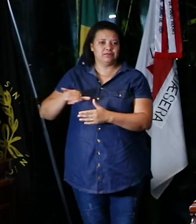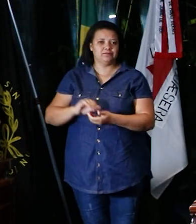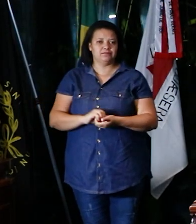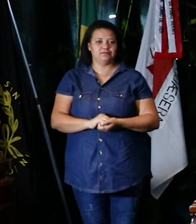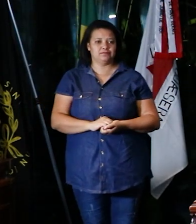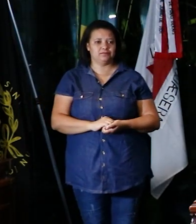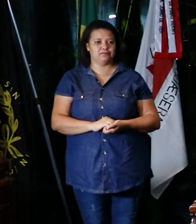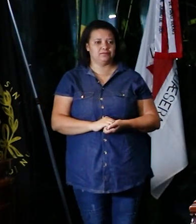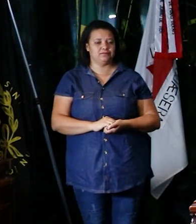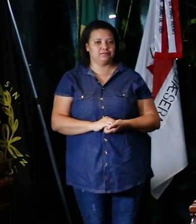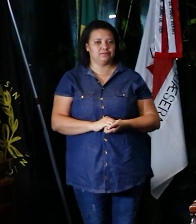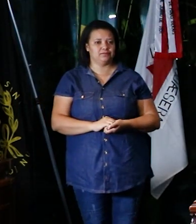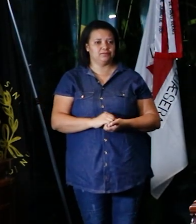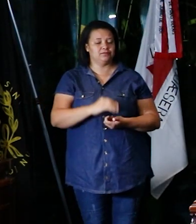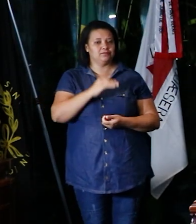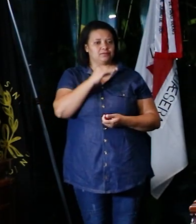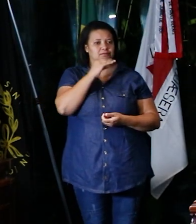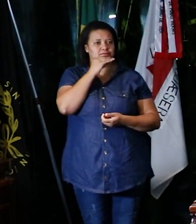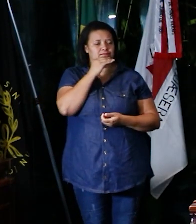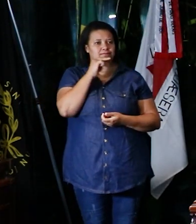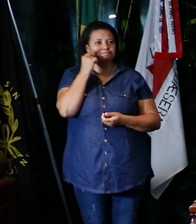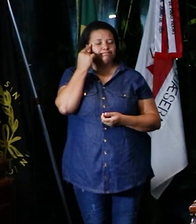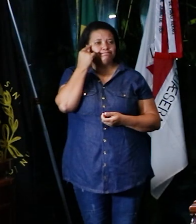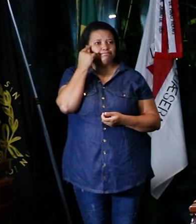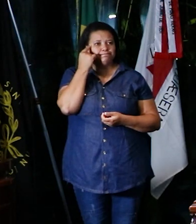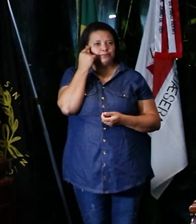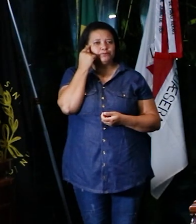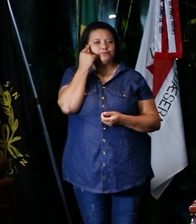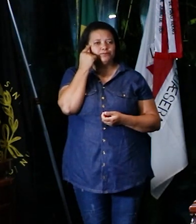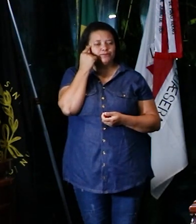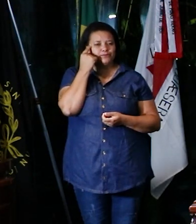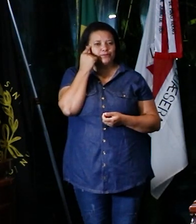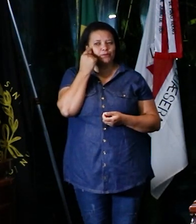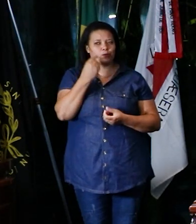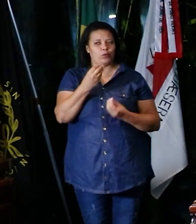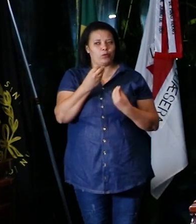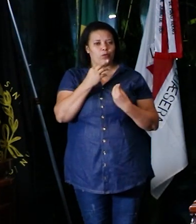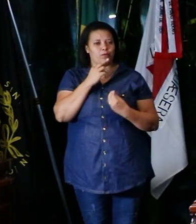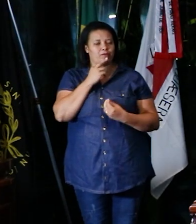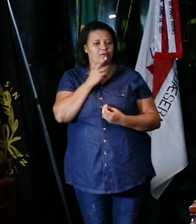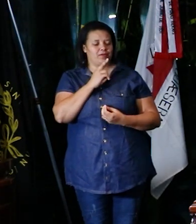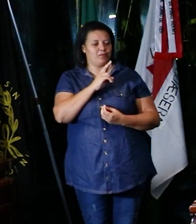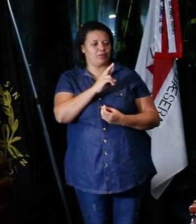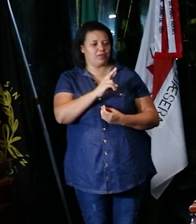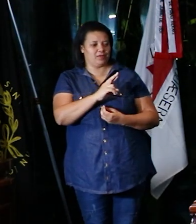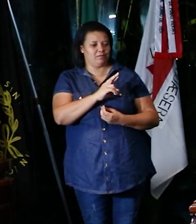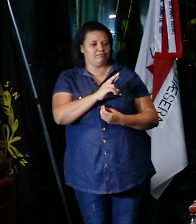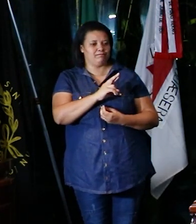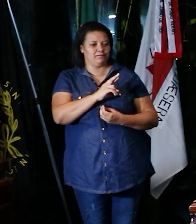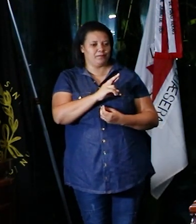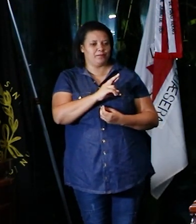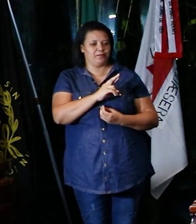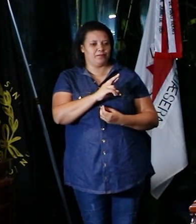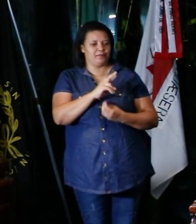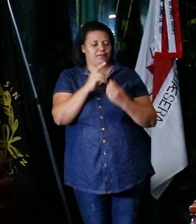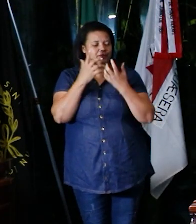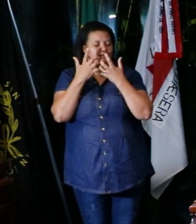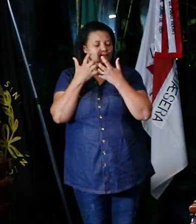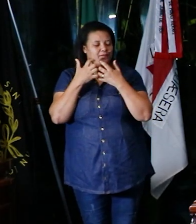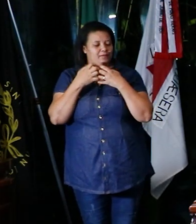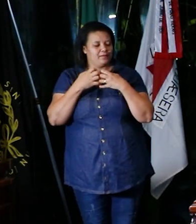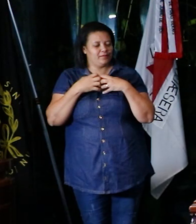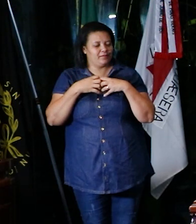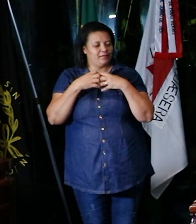Ficou pensativo. À procura de argumento. Enquanto isso, eu meditava